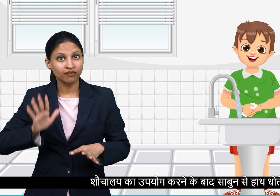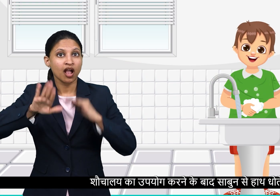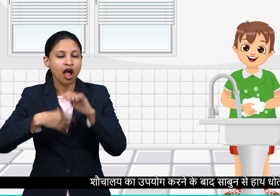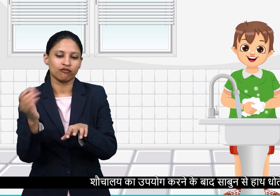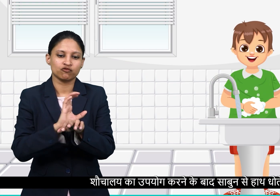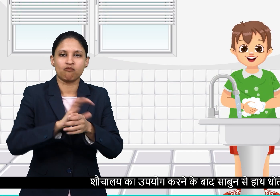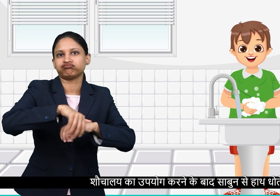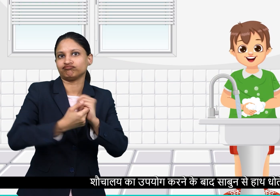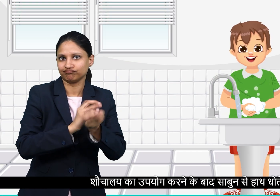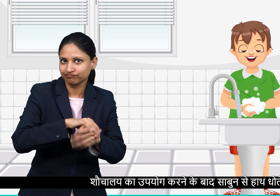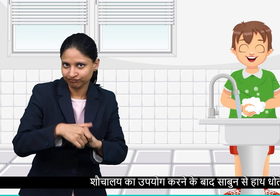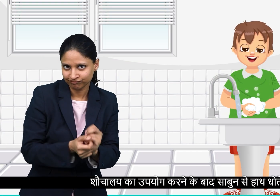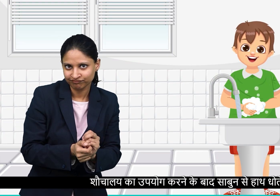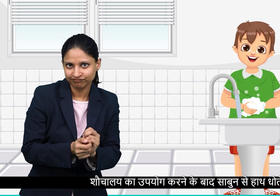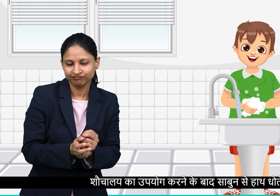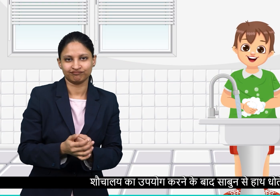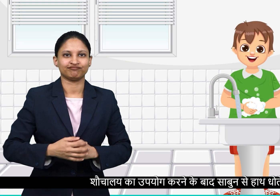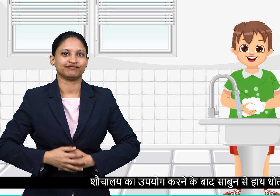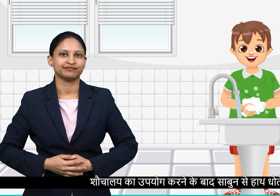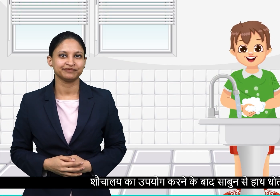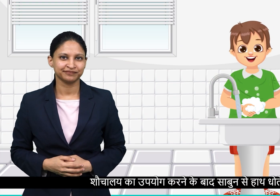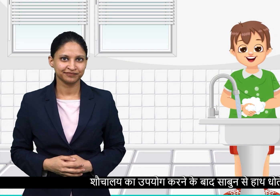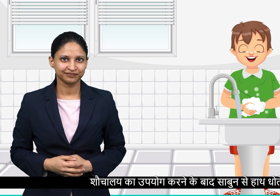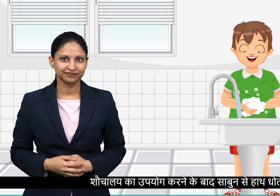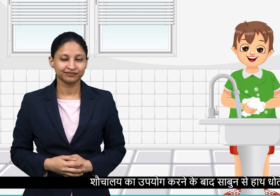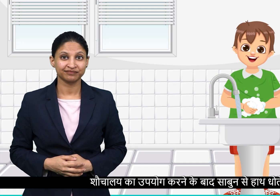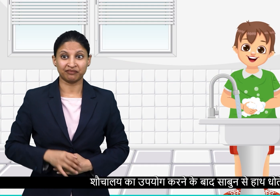शौचालय का उपयोग करने के बाद साबुन से हाथ धोते हैं।